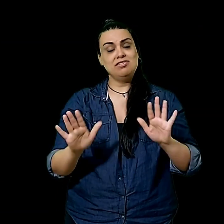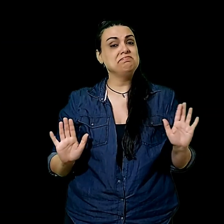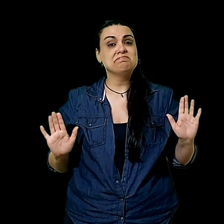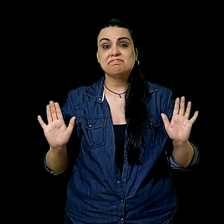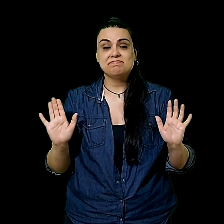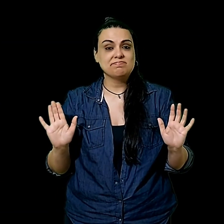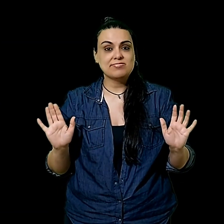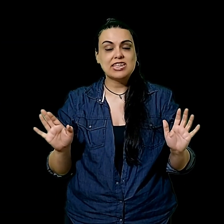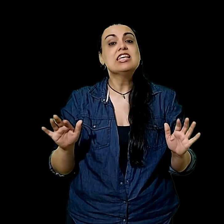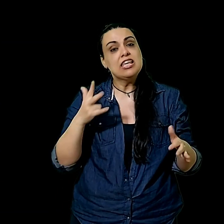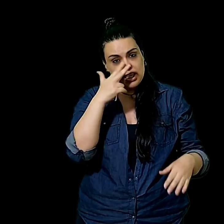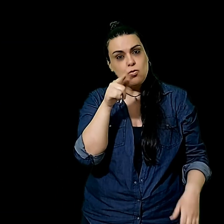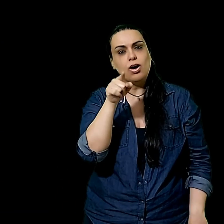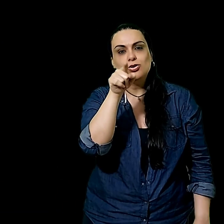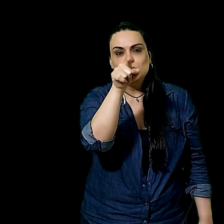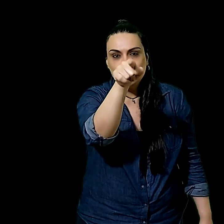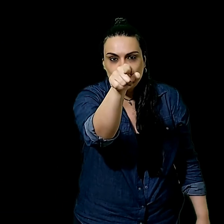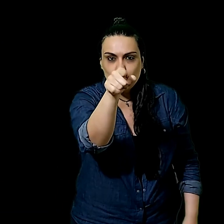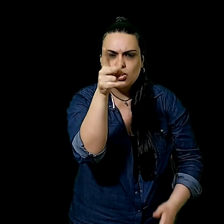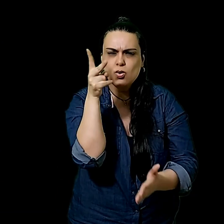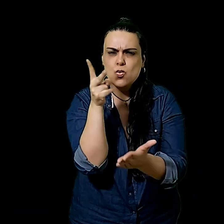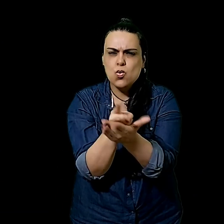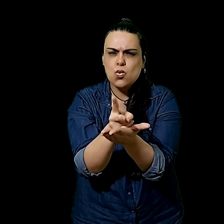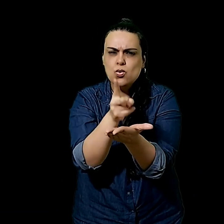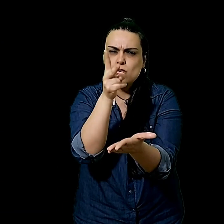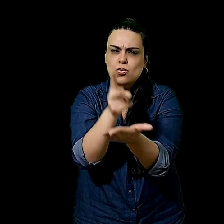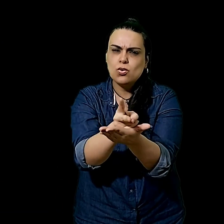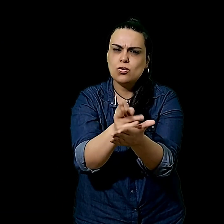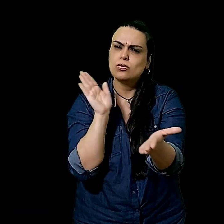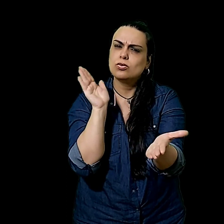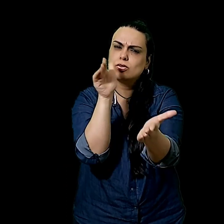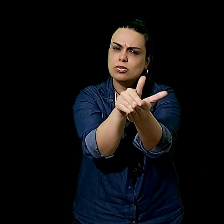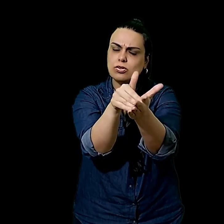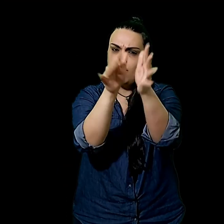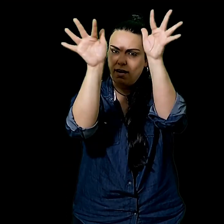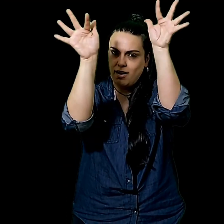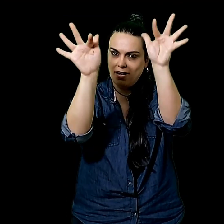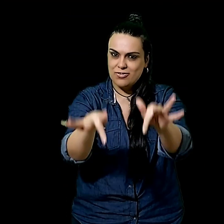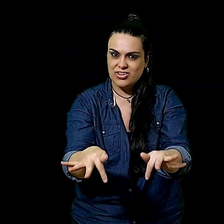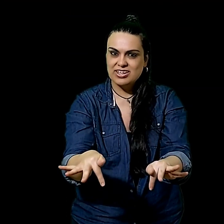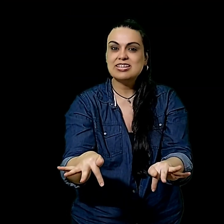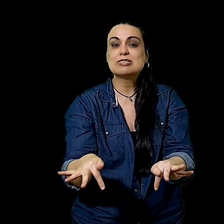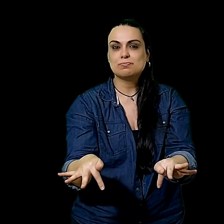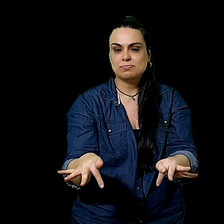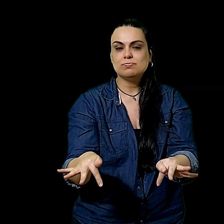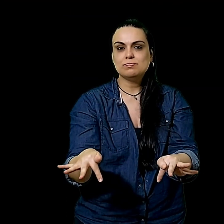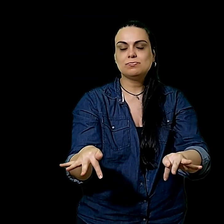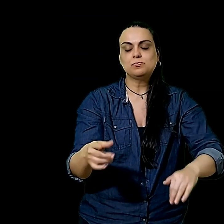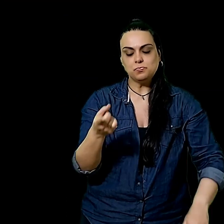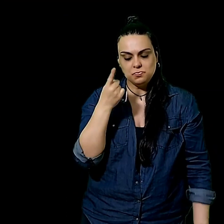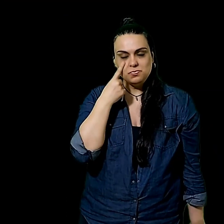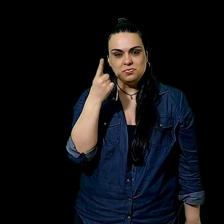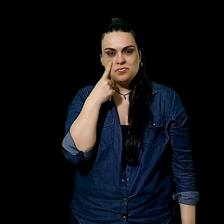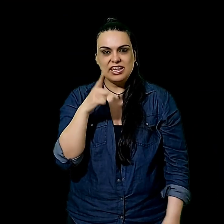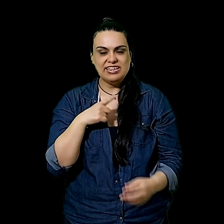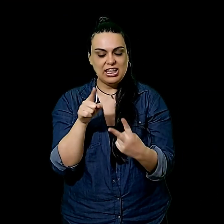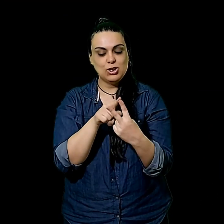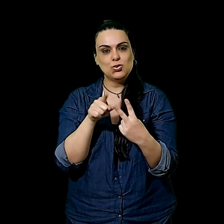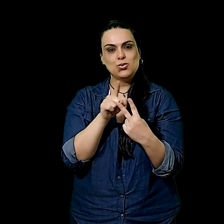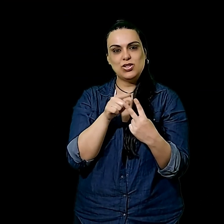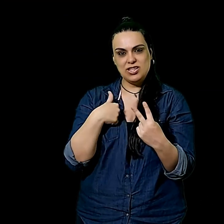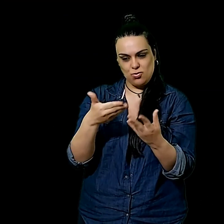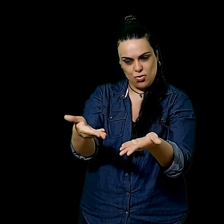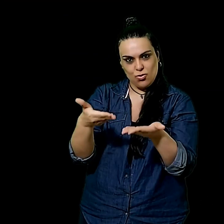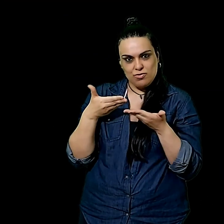Tu, porém, vai até o fim. Deixa eu ver aqui que tem duas das